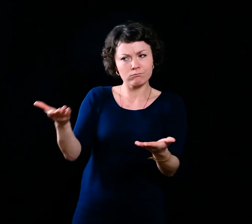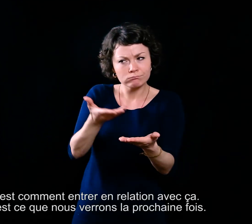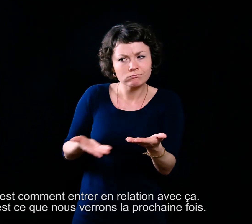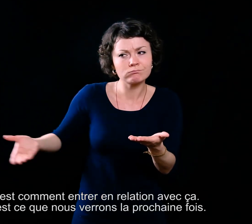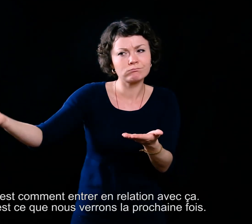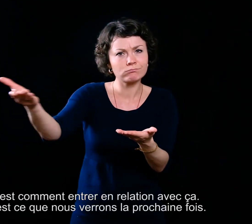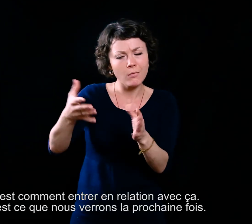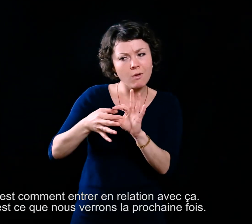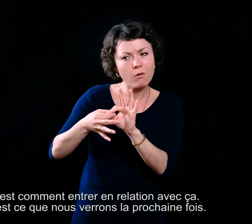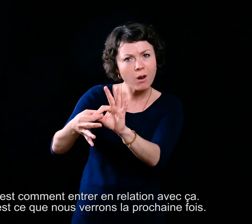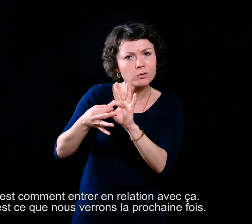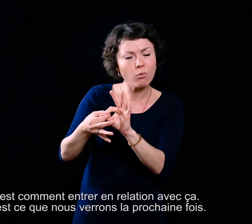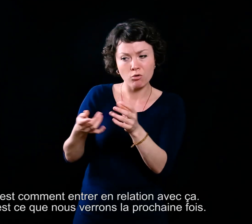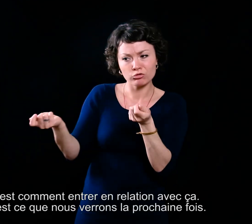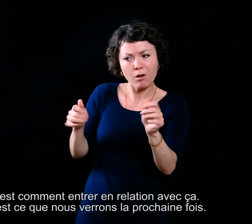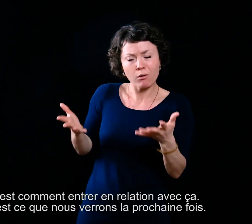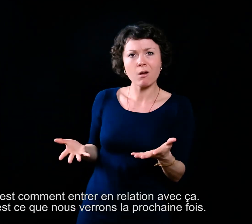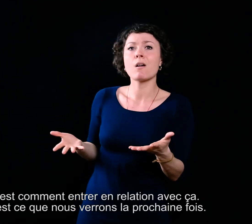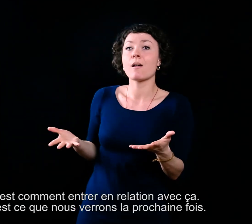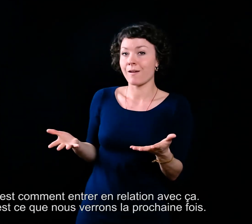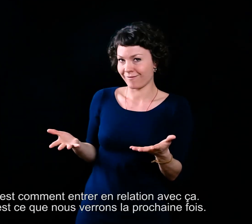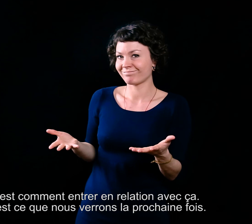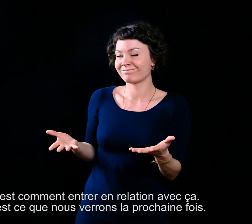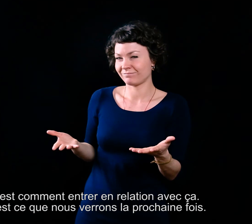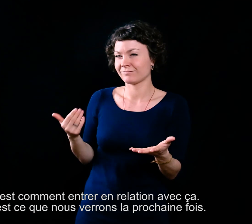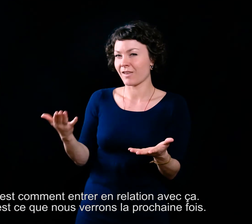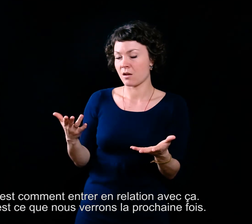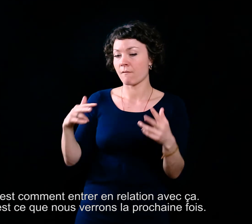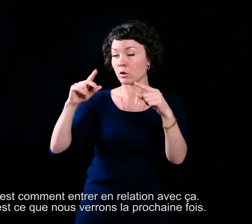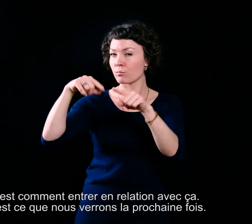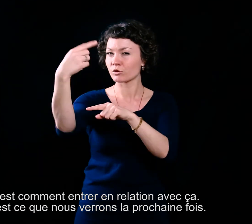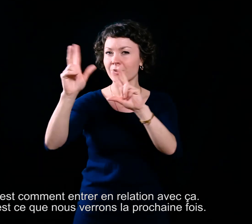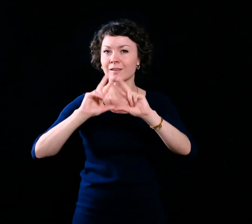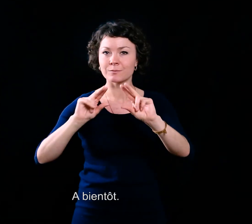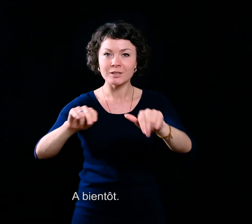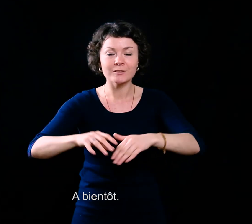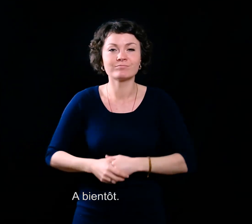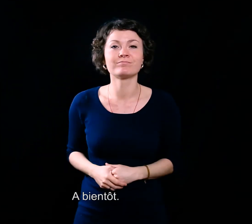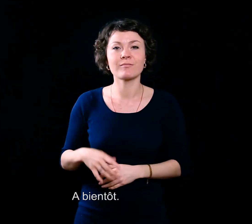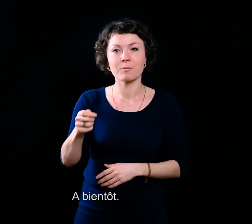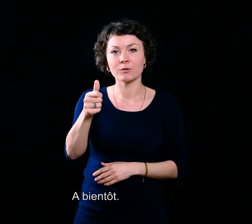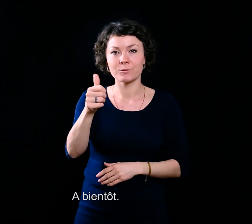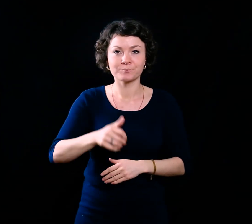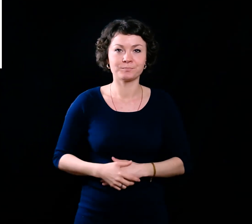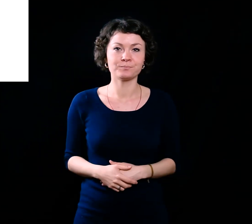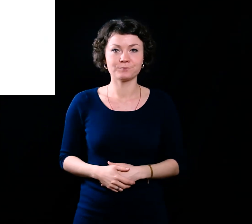intéressant de savoir, c'est comment rentrer en relation avec ça. C'est ce que nous verrons la prochaine fois. À bientôt.